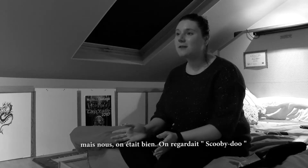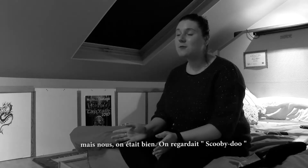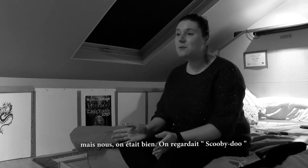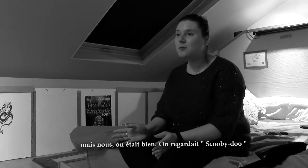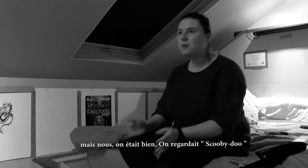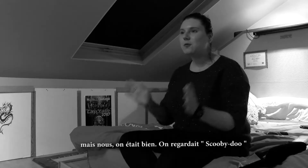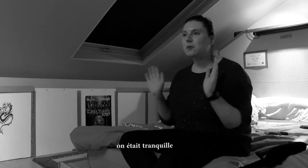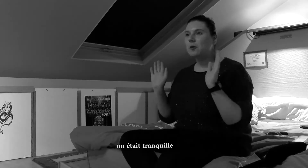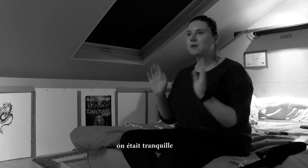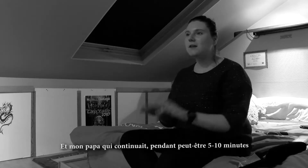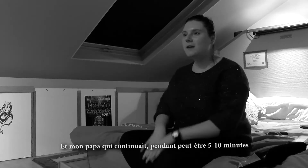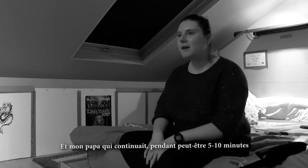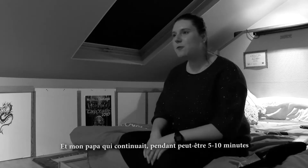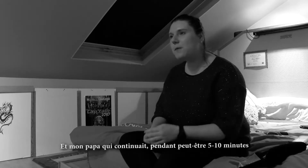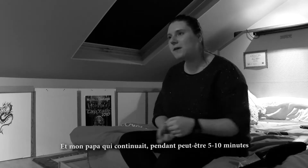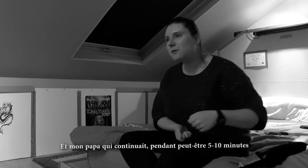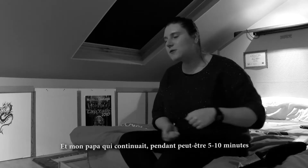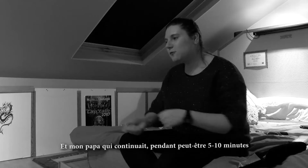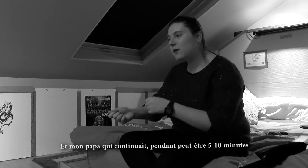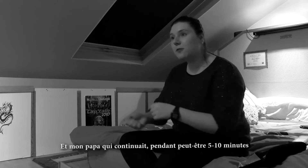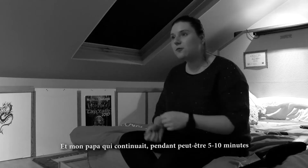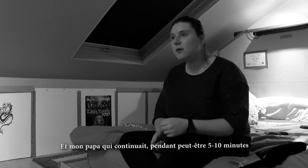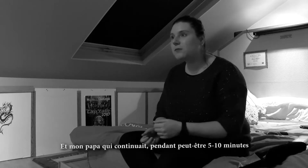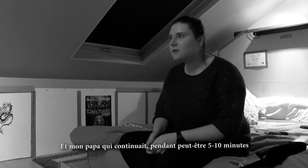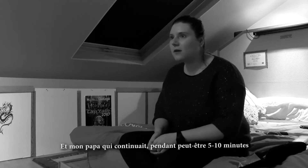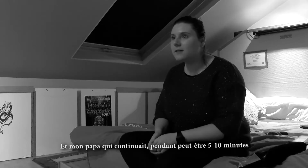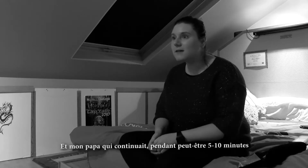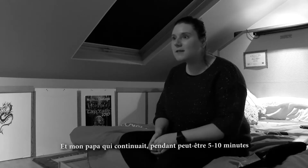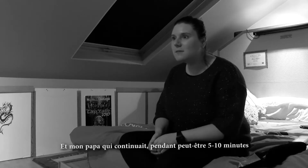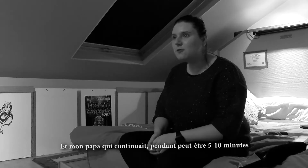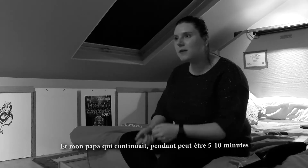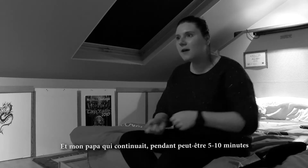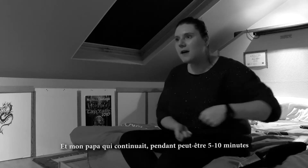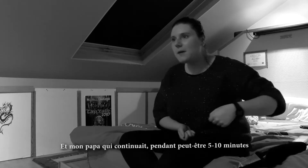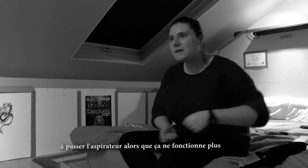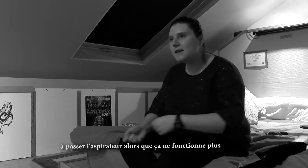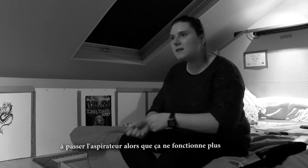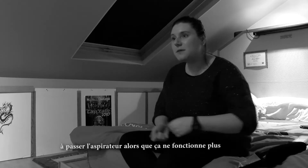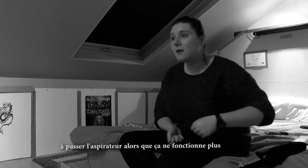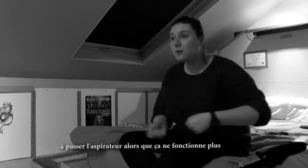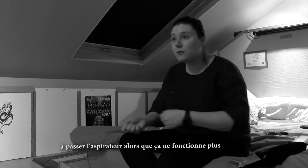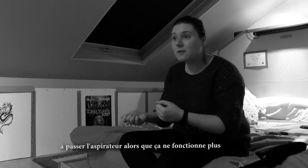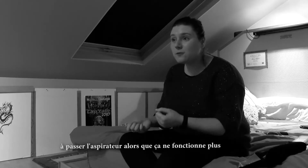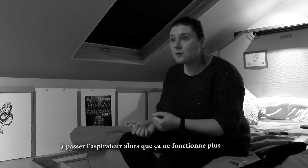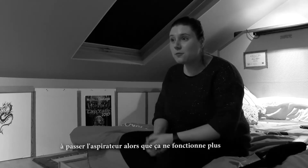regardait Scooby-dou, on était tranquille et mon papa qui continue, voilà, pendant au moins peut-être allez 5 10 minutes à à passer l'aspi alors que ça fonctionne